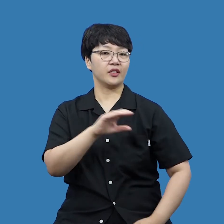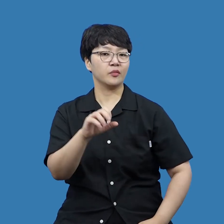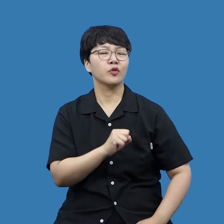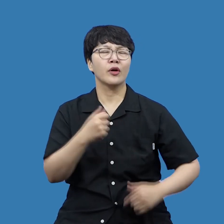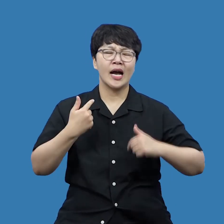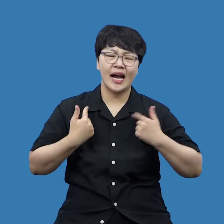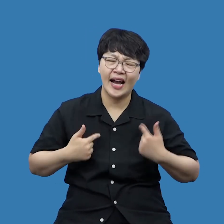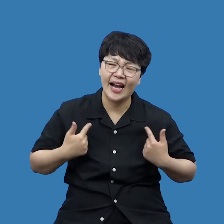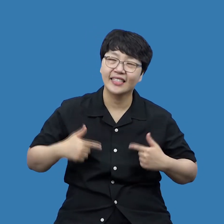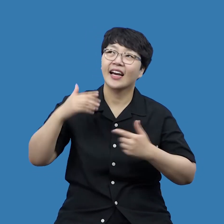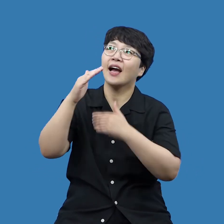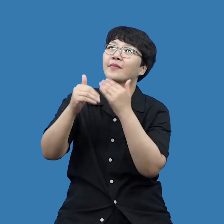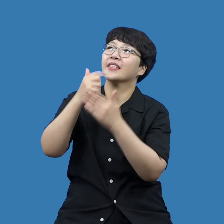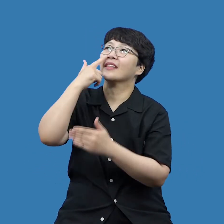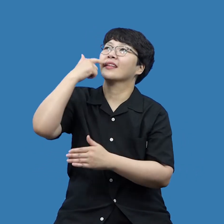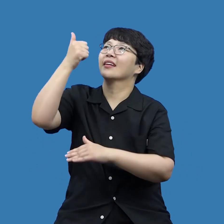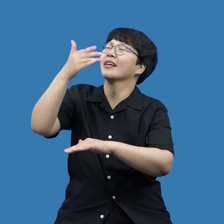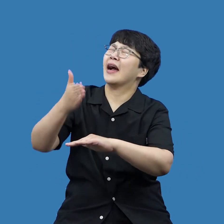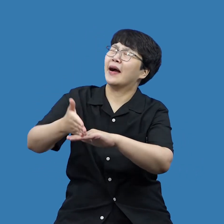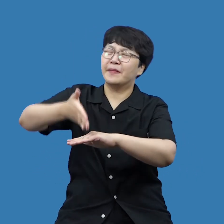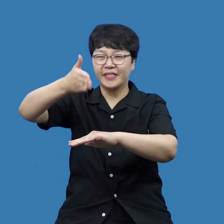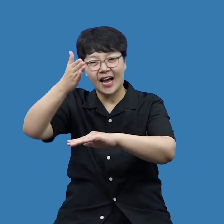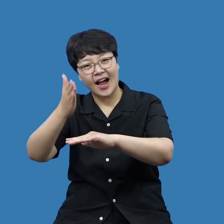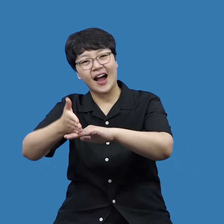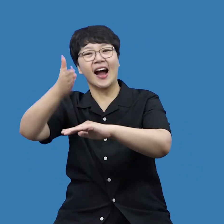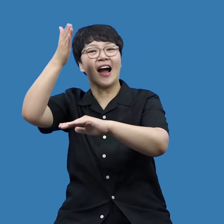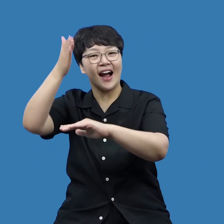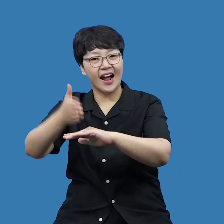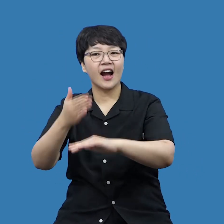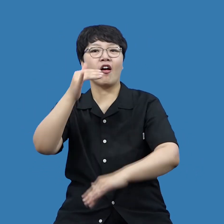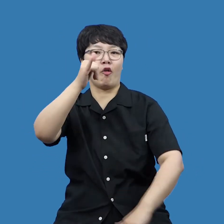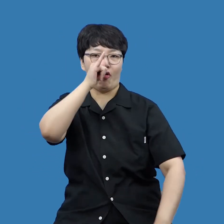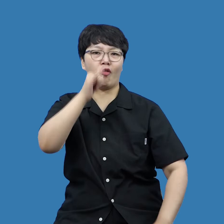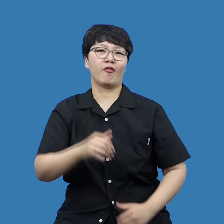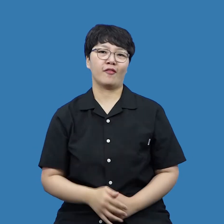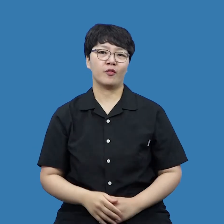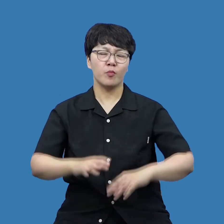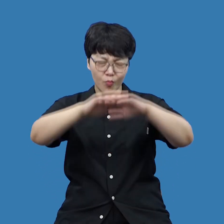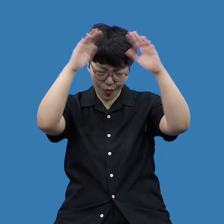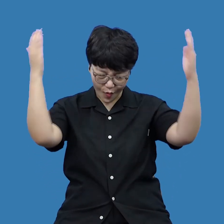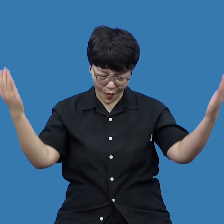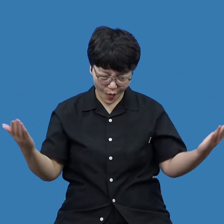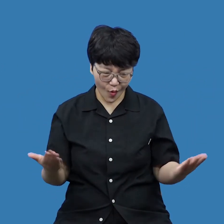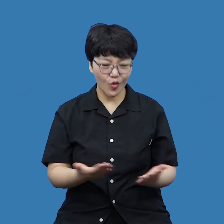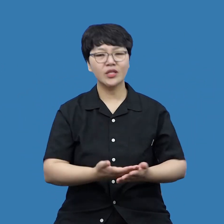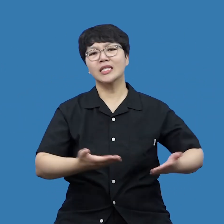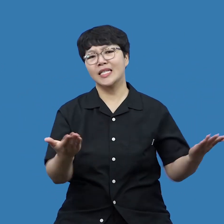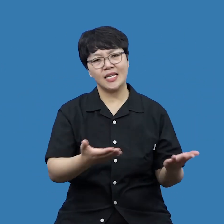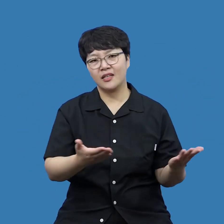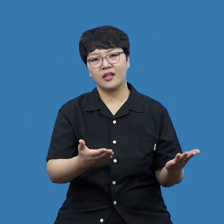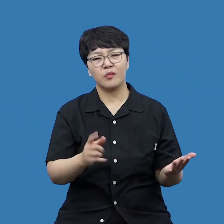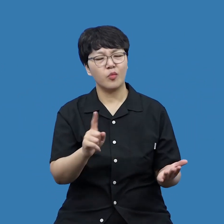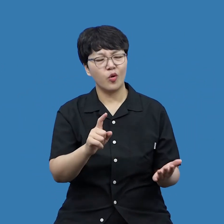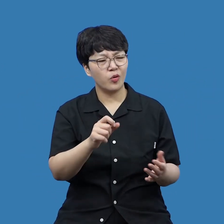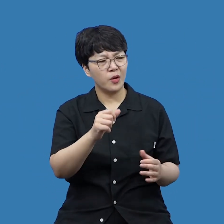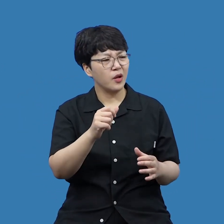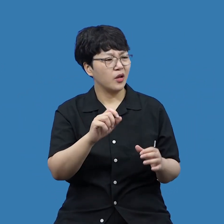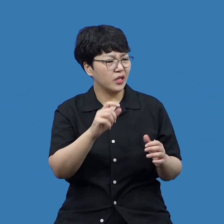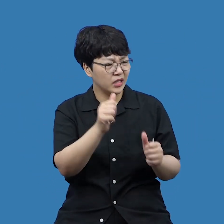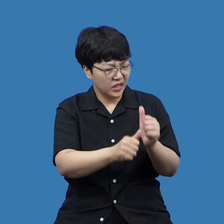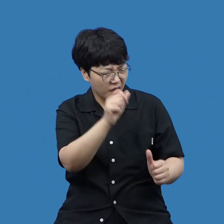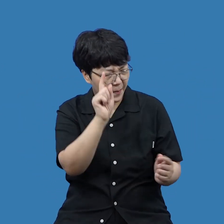하나님께 감사하며, 그 다음엔 감사가 나와요. 감사가. 범사에 어려운 일이 생겨도 거기서도